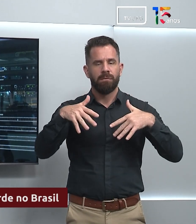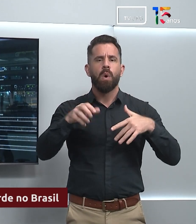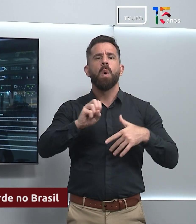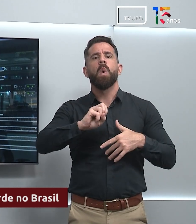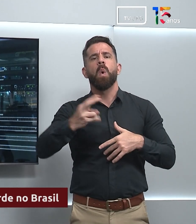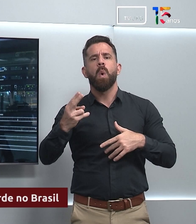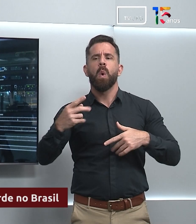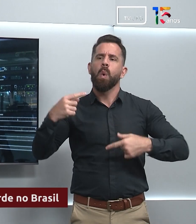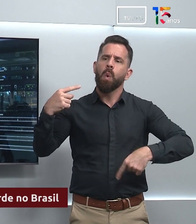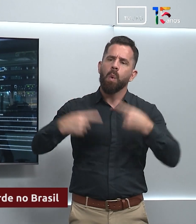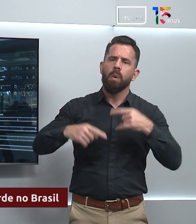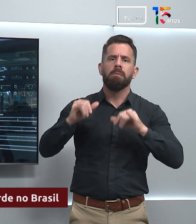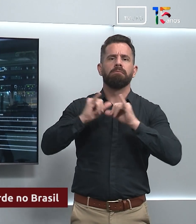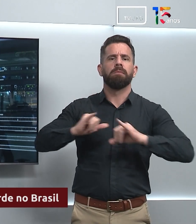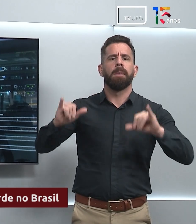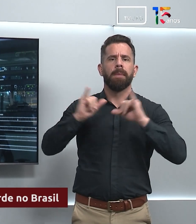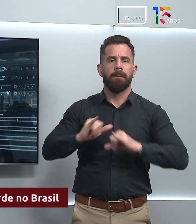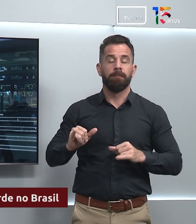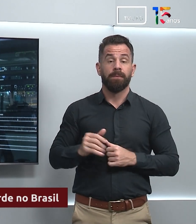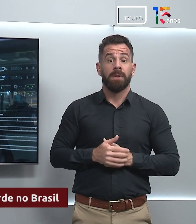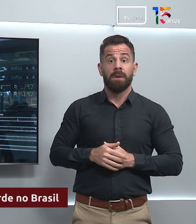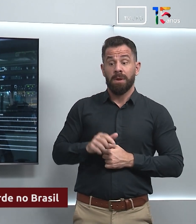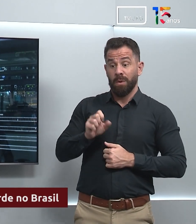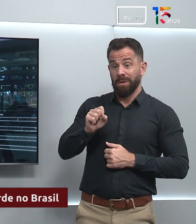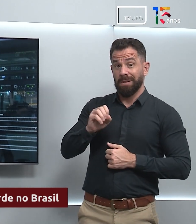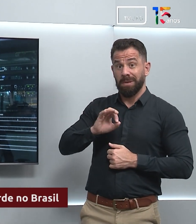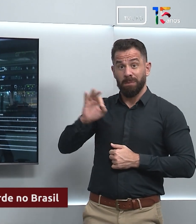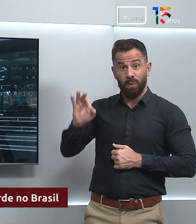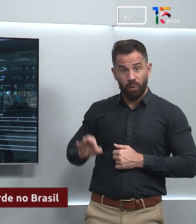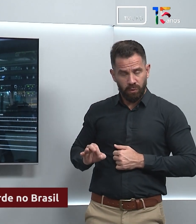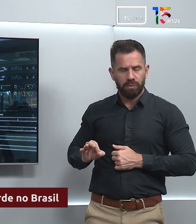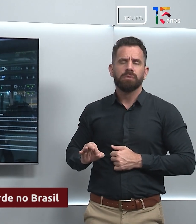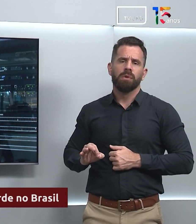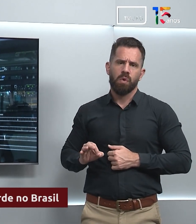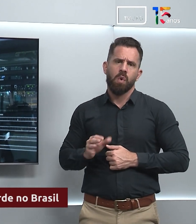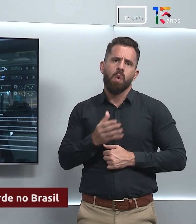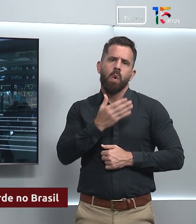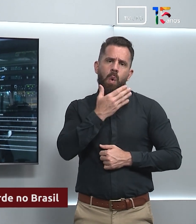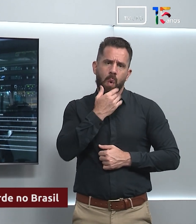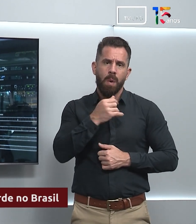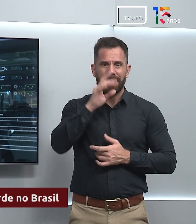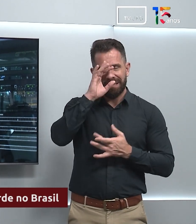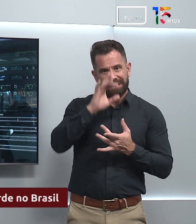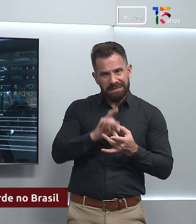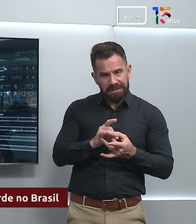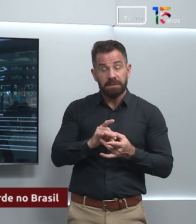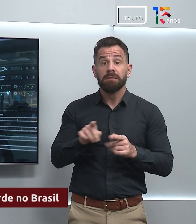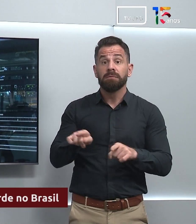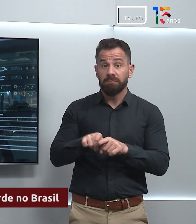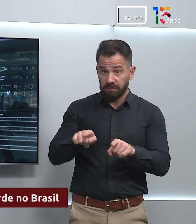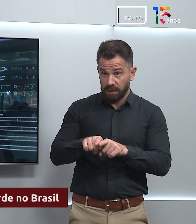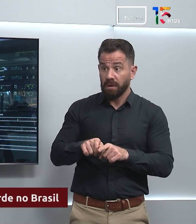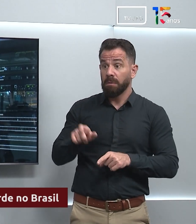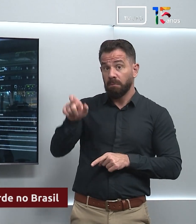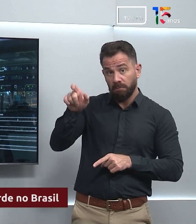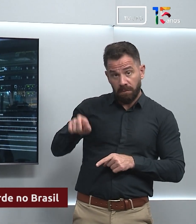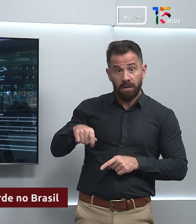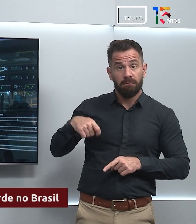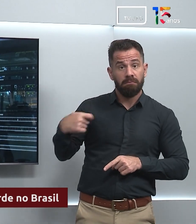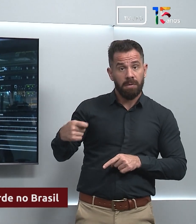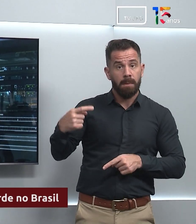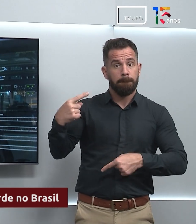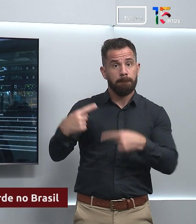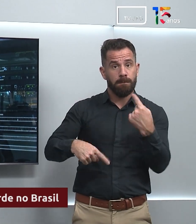80% desses agressores são homens, cis e parlamentares. Ainda de acordo com a pesquisa, a impunidade